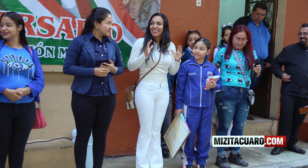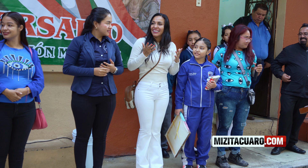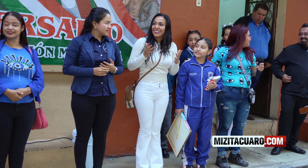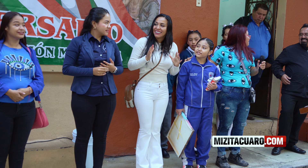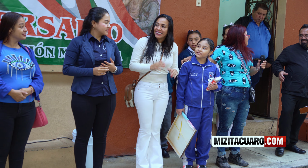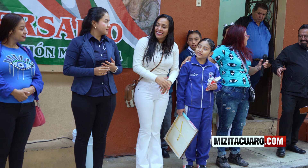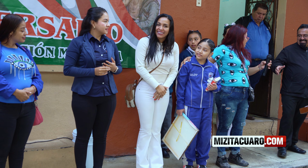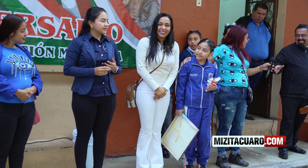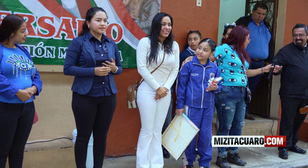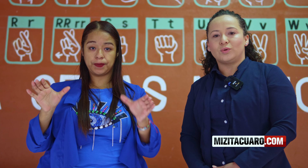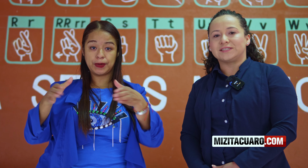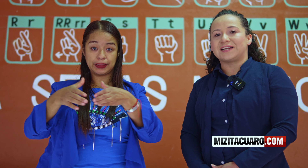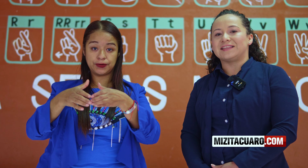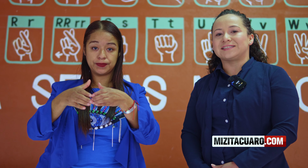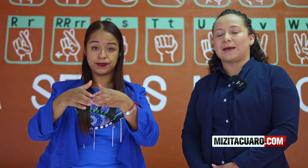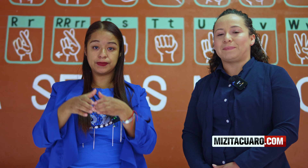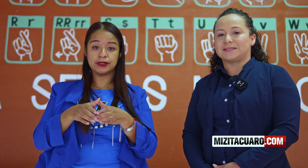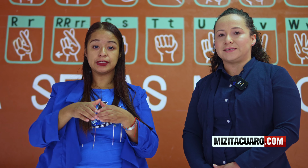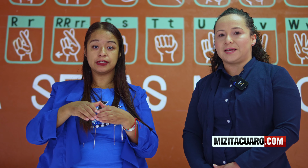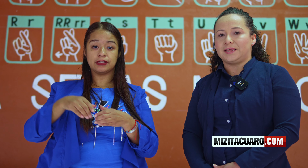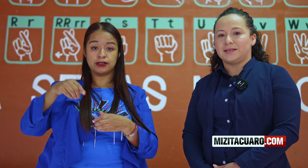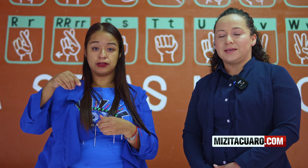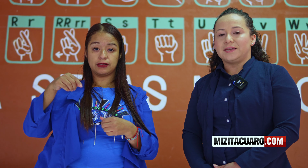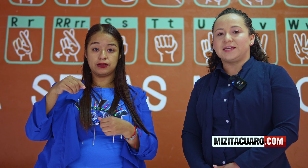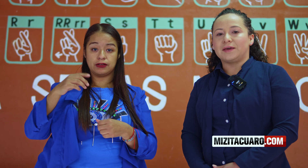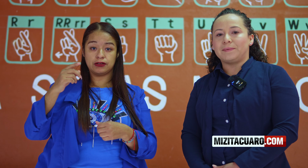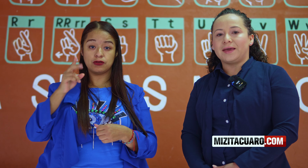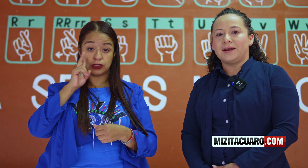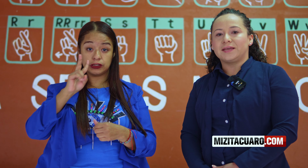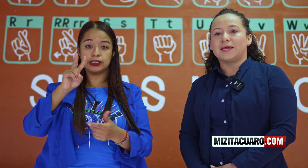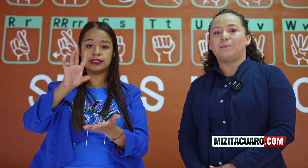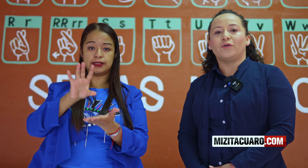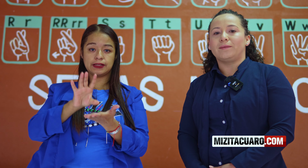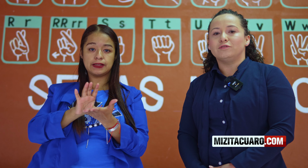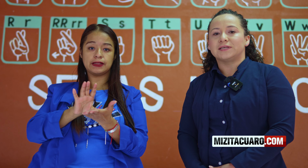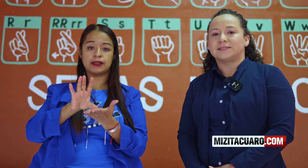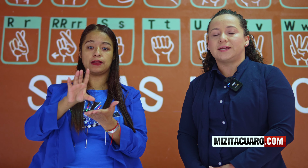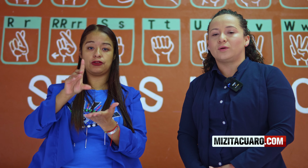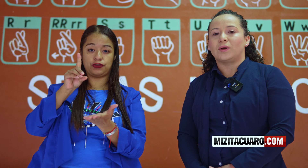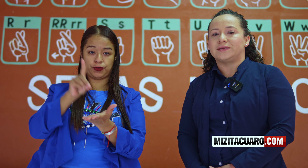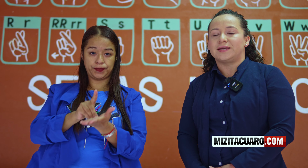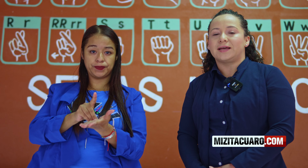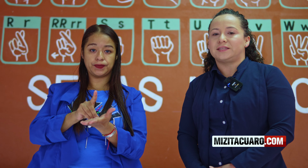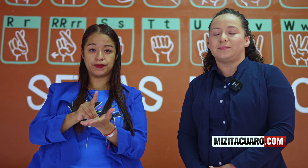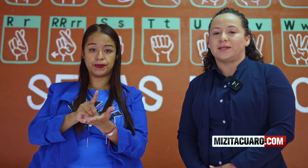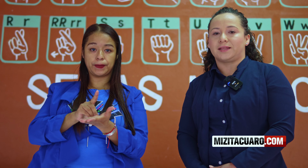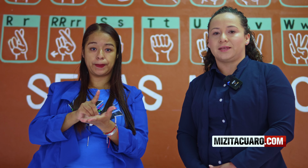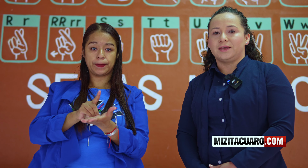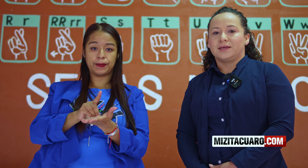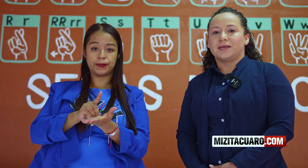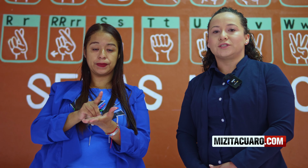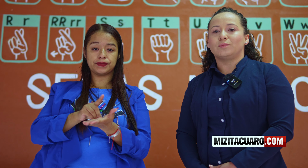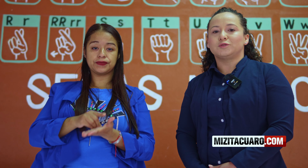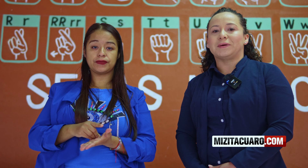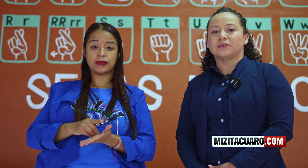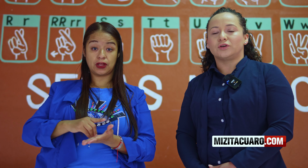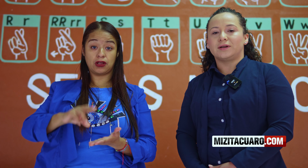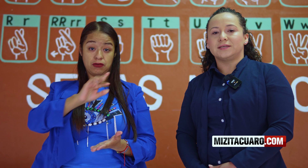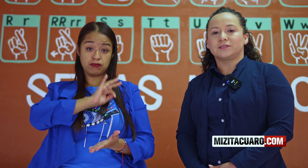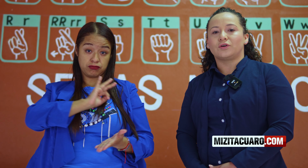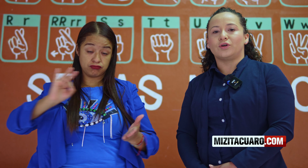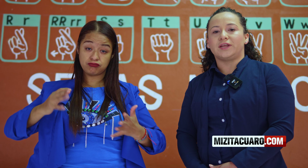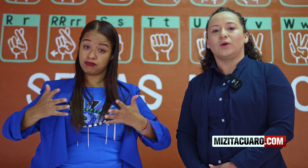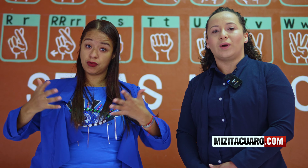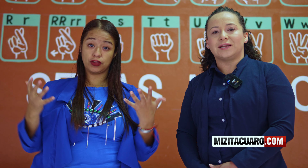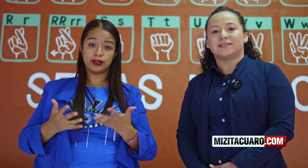que dejen de ver nuestra discapacidad y que vean que podemos hacer cualquier actividad, que somos